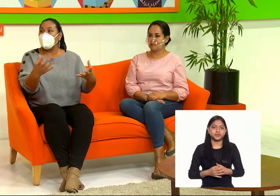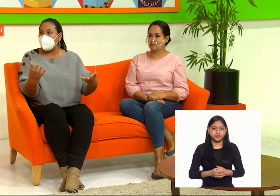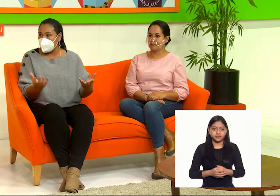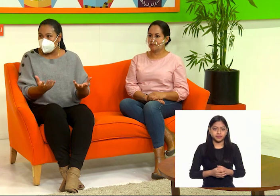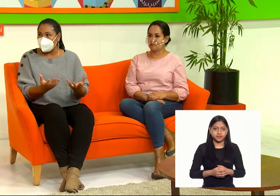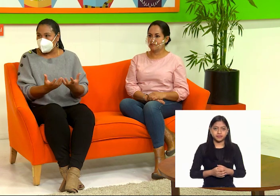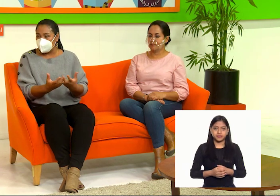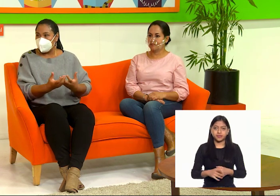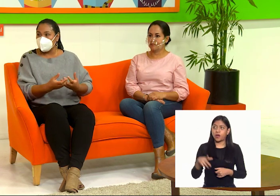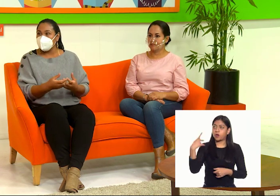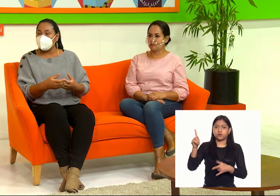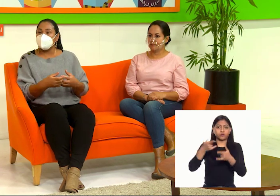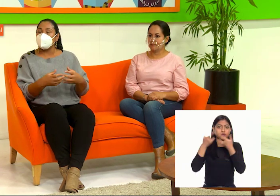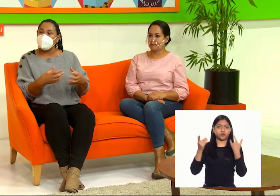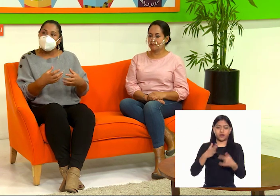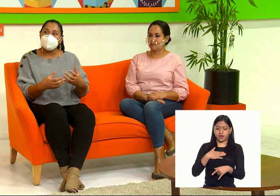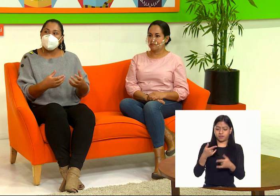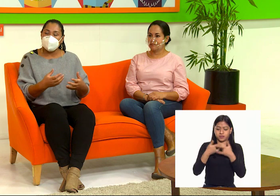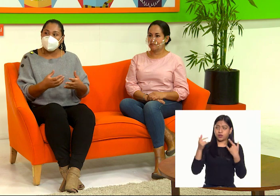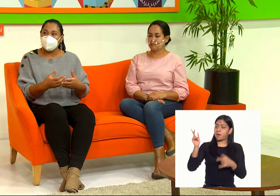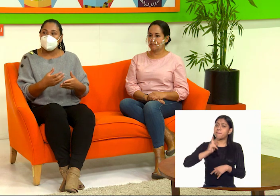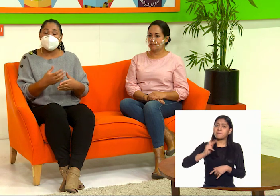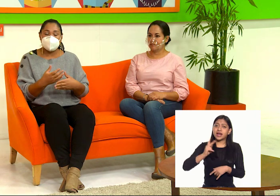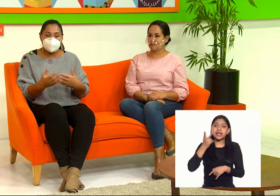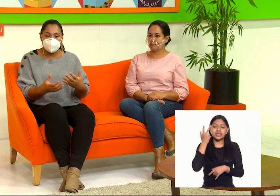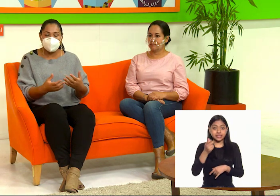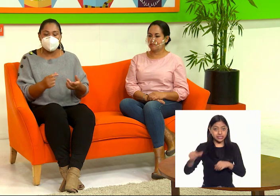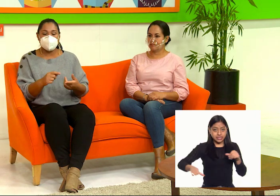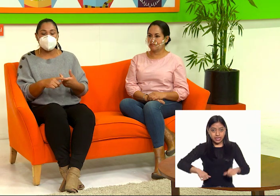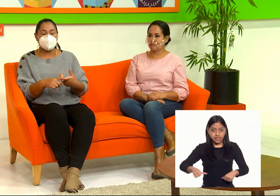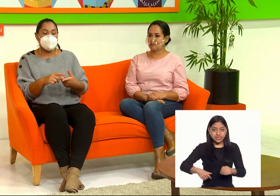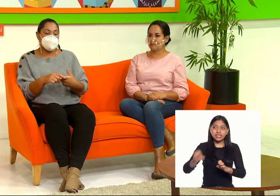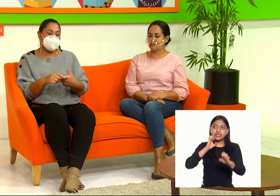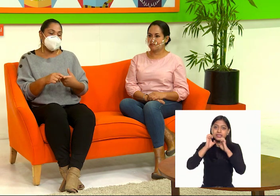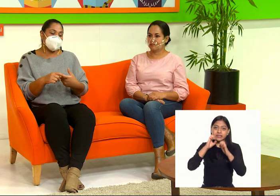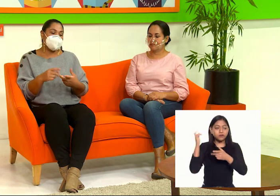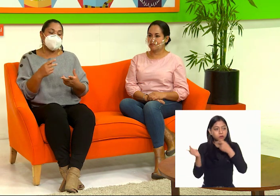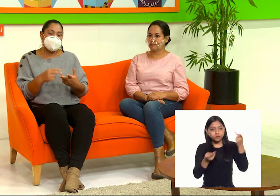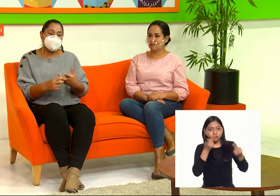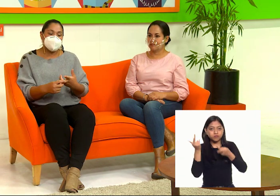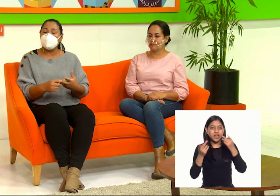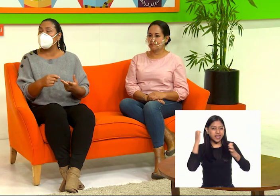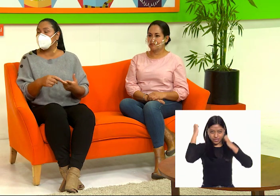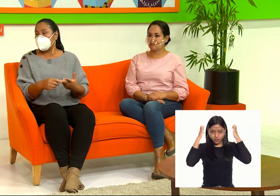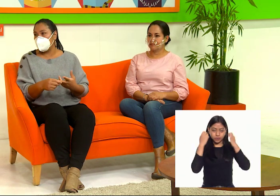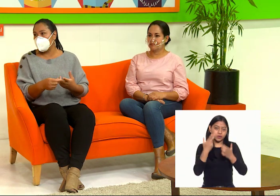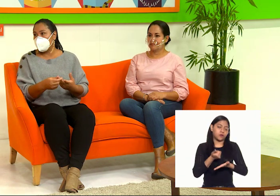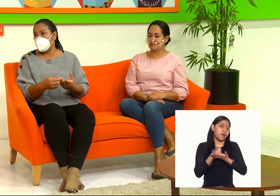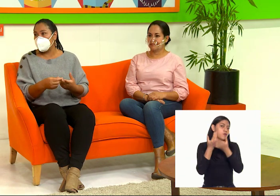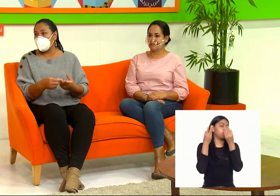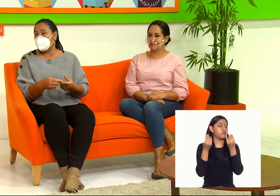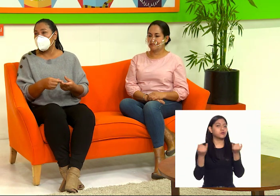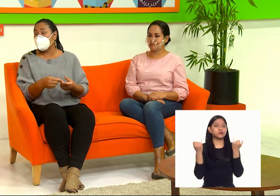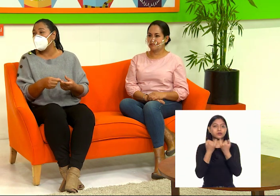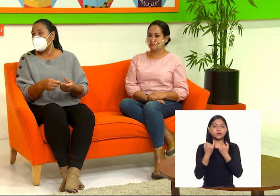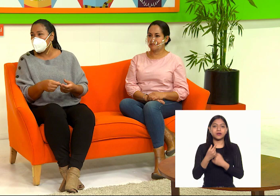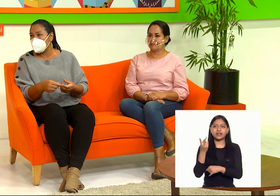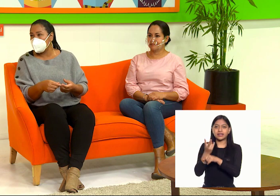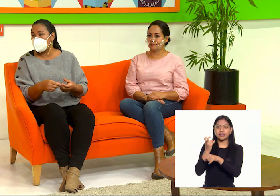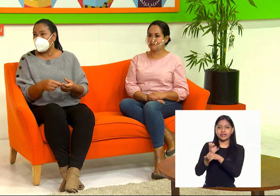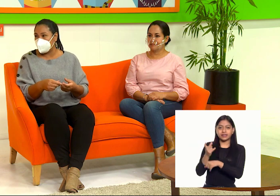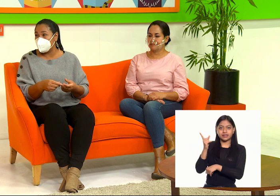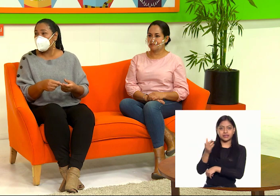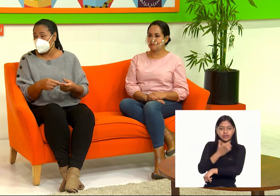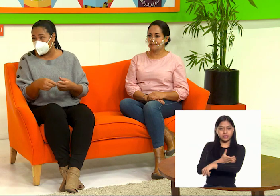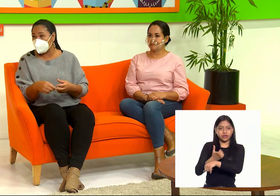entre iguales todos, ¿no? Entonces, todas estas actividades les ayudan mucho. También hemos invitado a una compañía